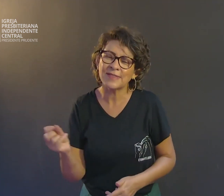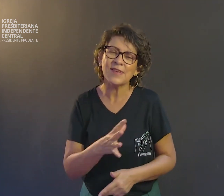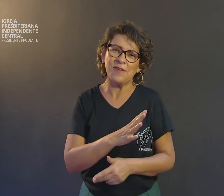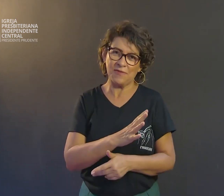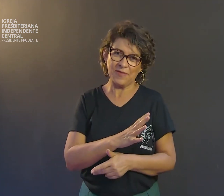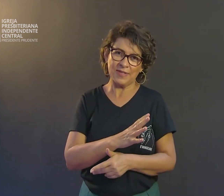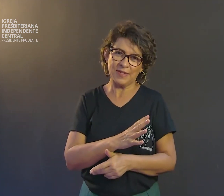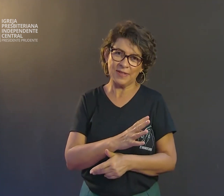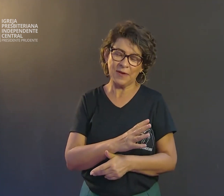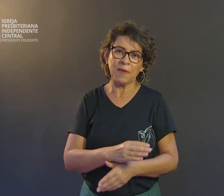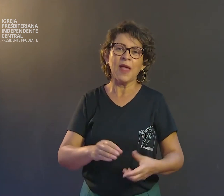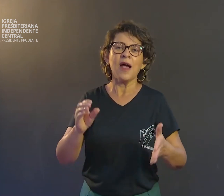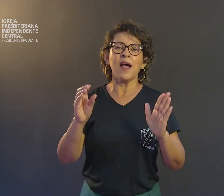2 Coríntios,